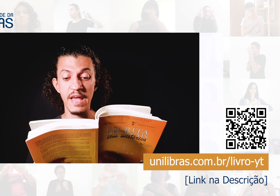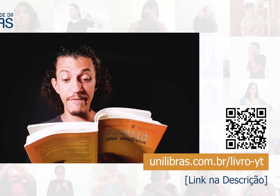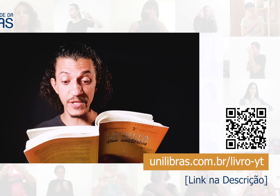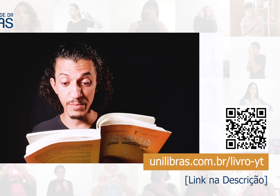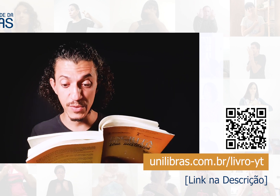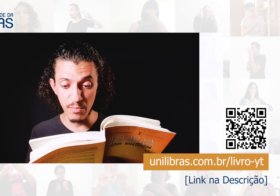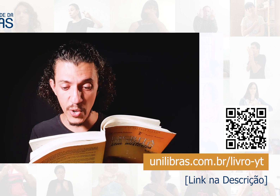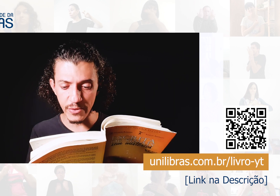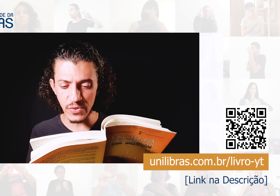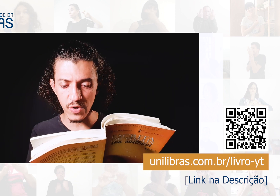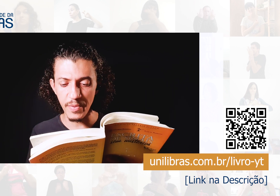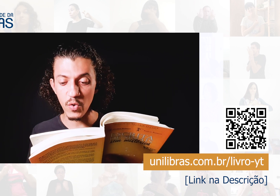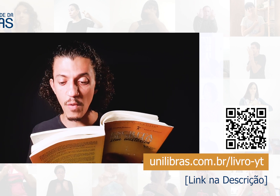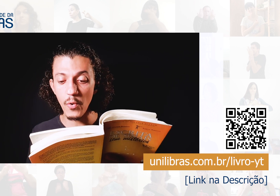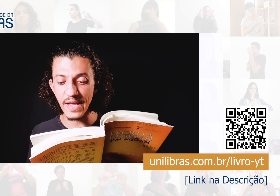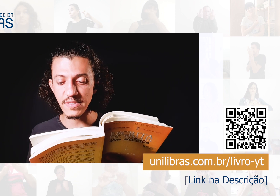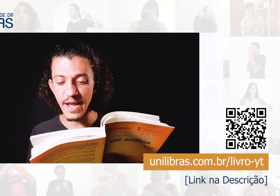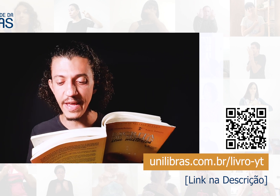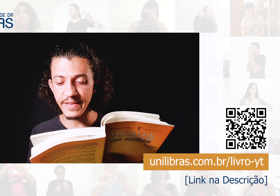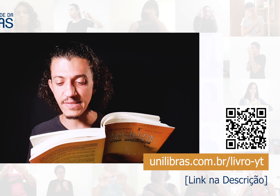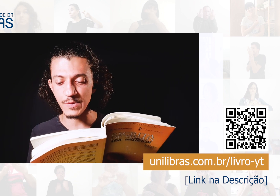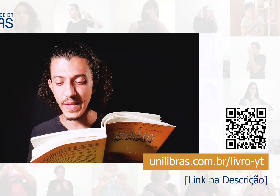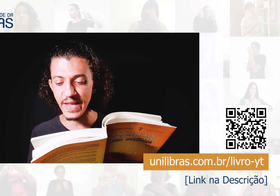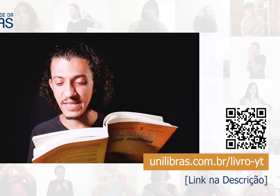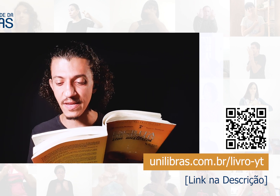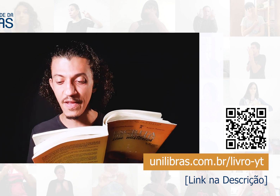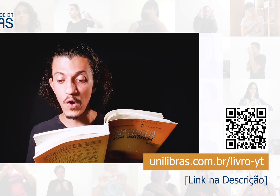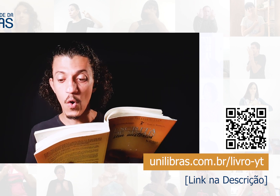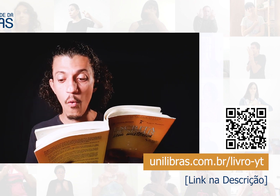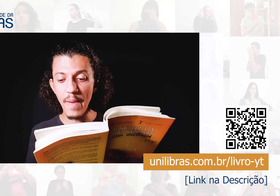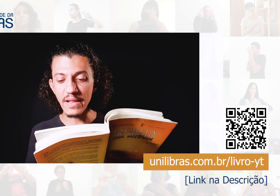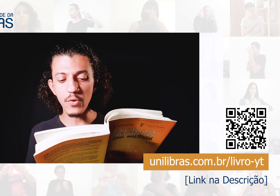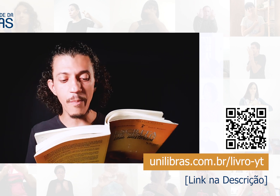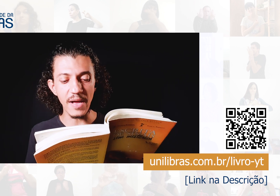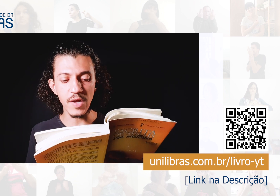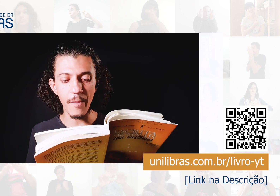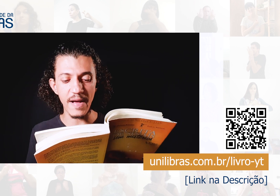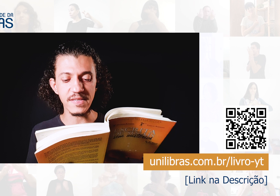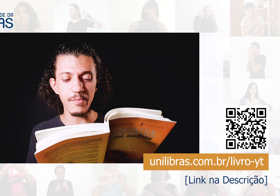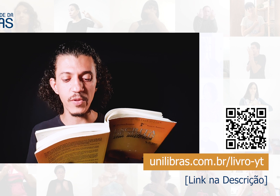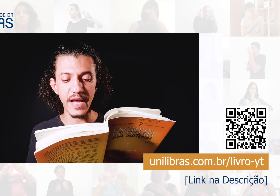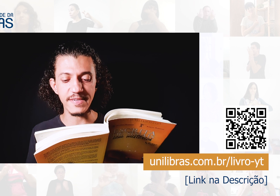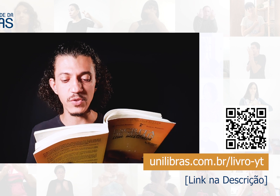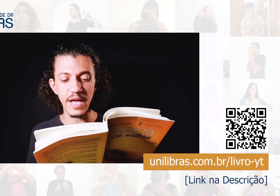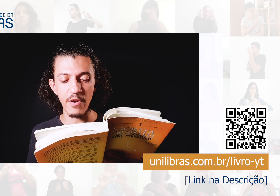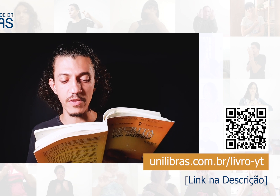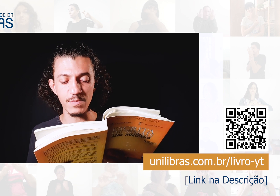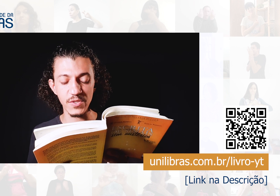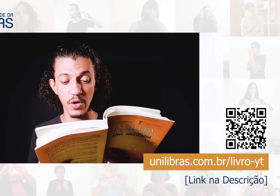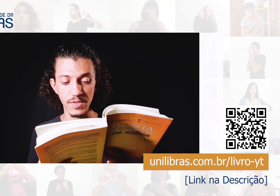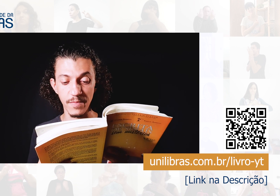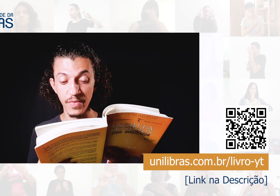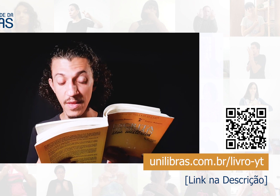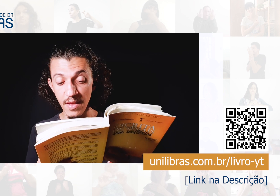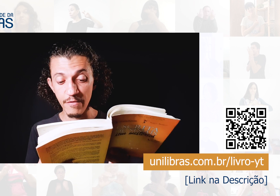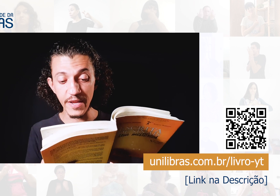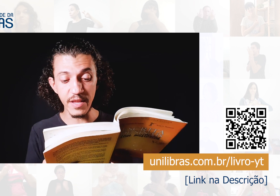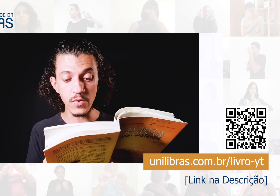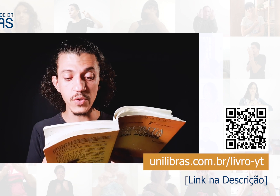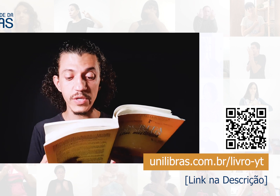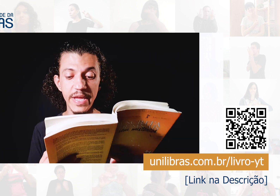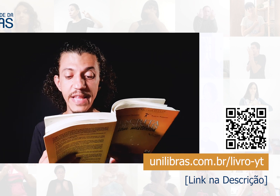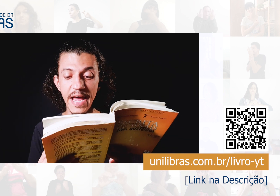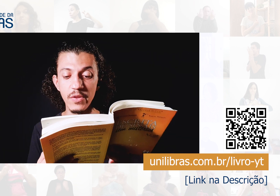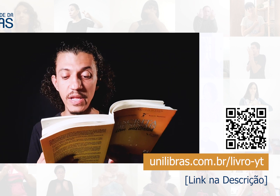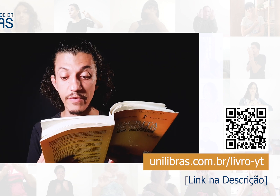nós. Refletimos muito sobre como extrair dessa experiência um método passo a passo que pudesse ajudar outras pessoas. Foi